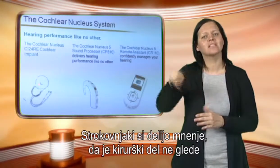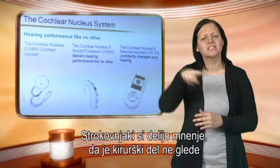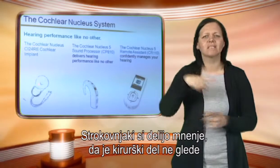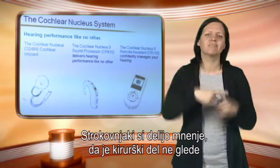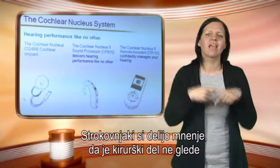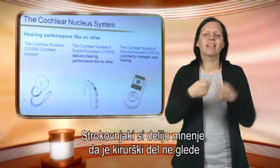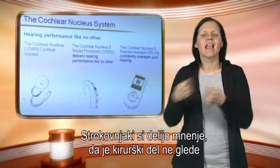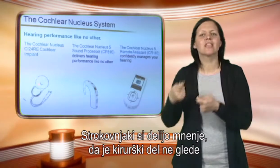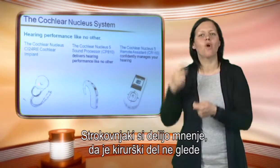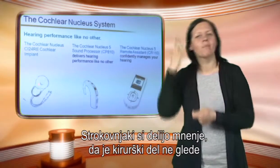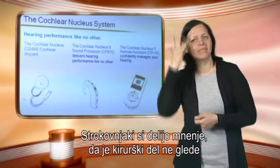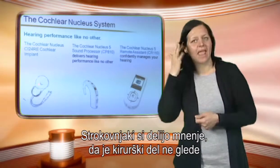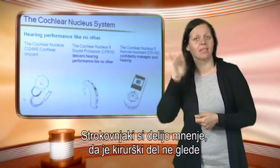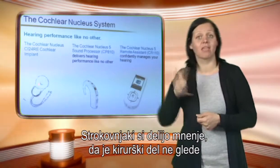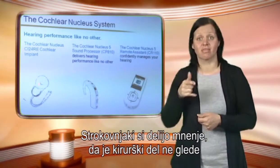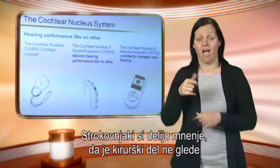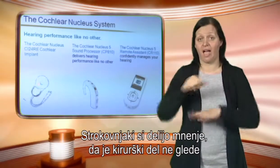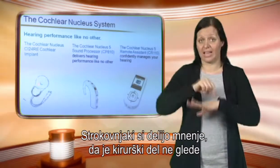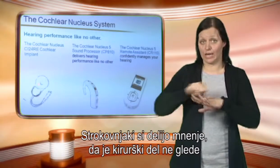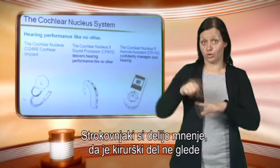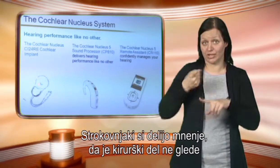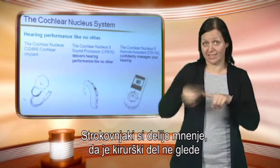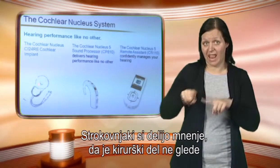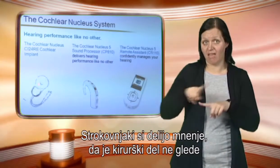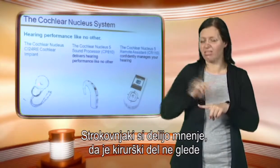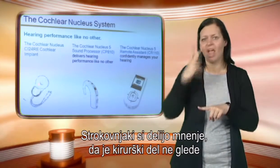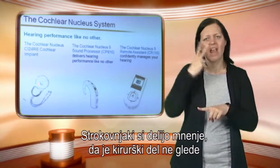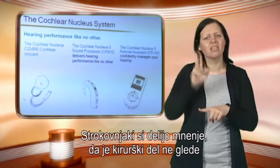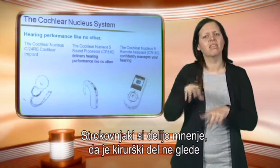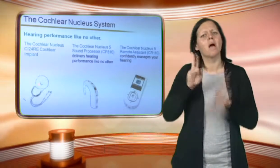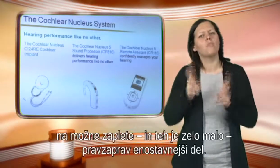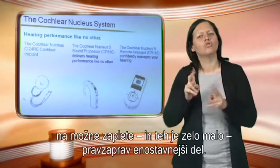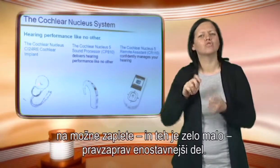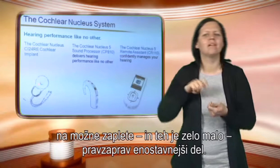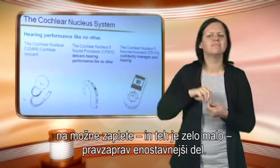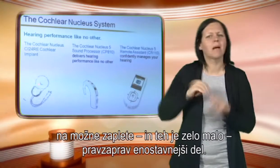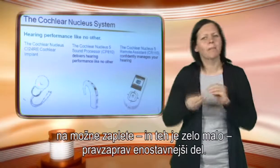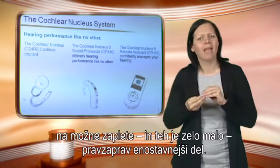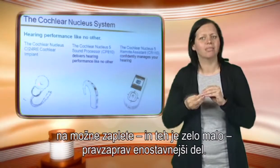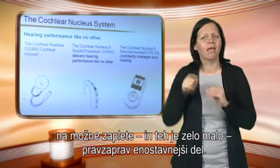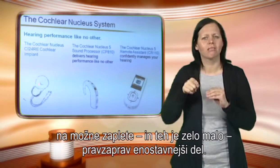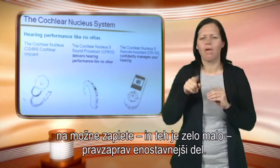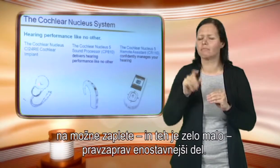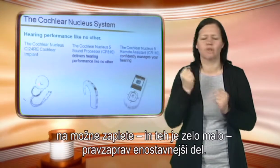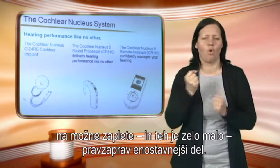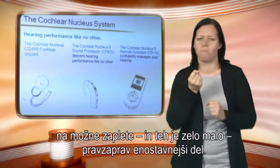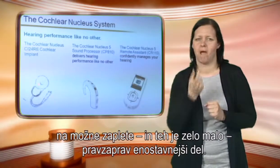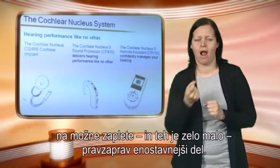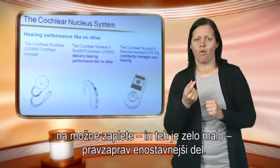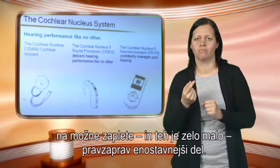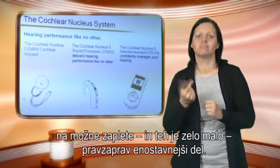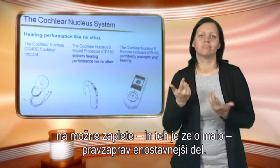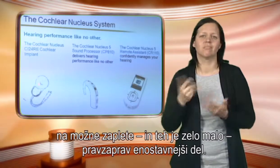Strokovnjaki si delijo mnenje, da je kirurški del, ne glede na možne zaplete, in teh je zelo malo, pravzaprav enostavnejši